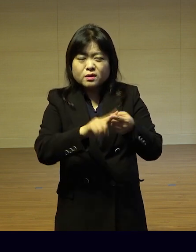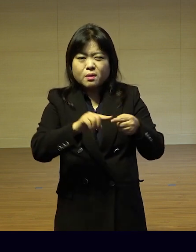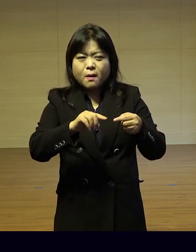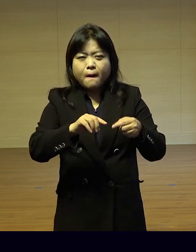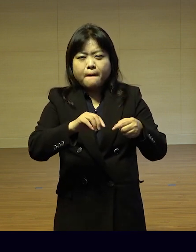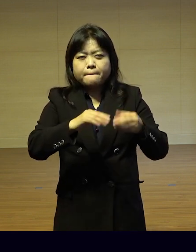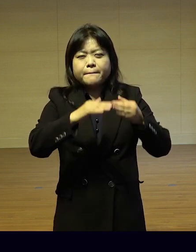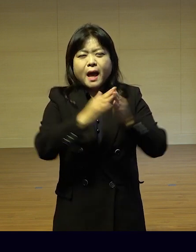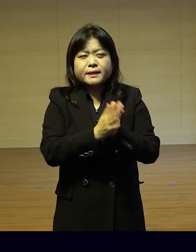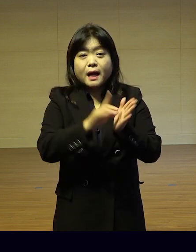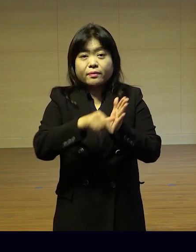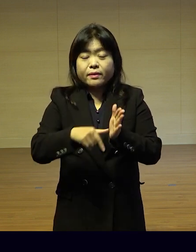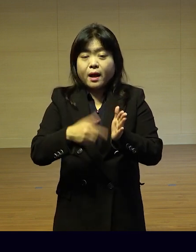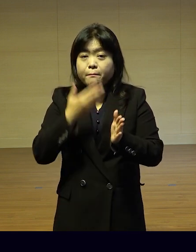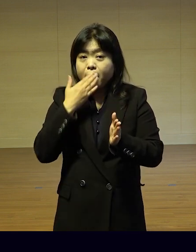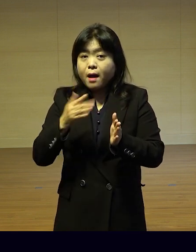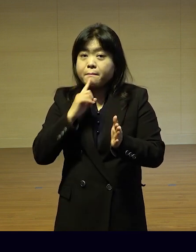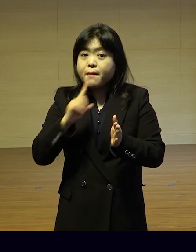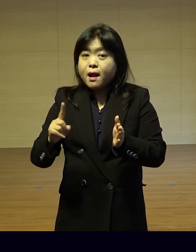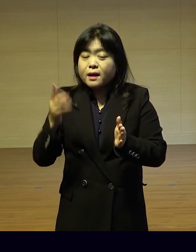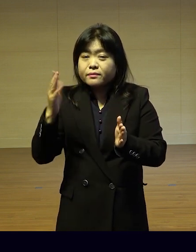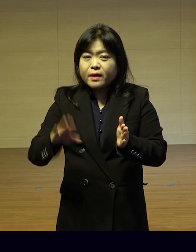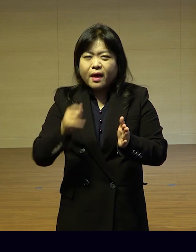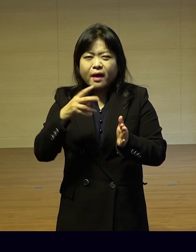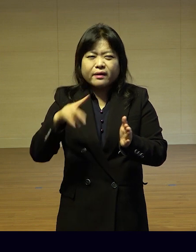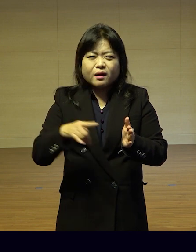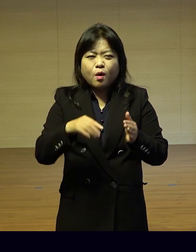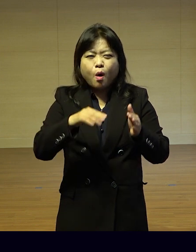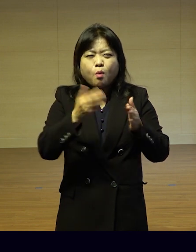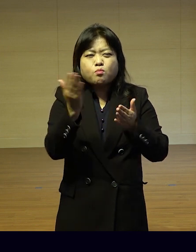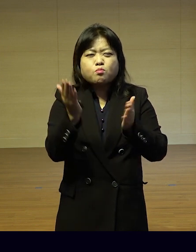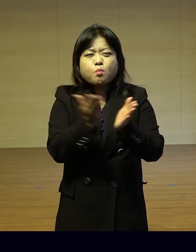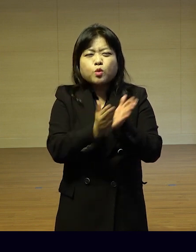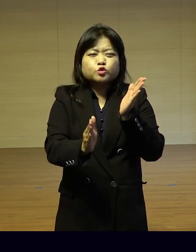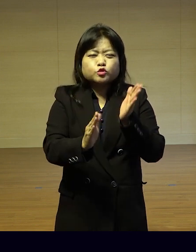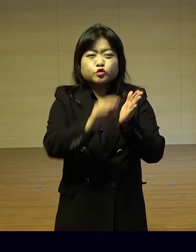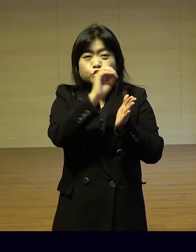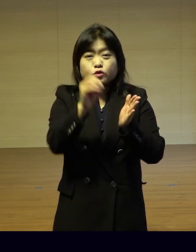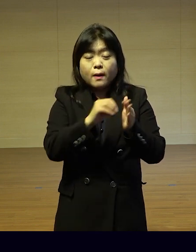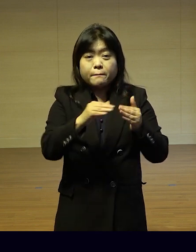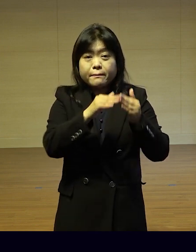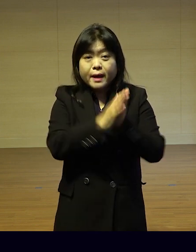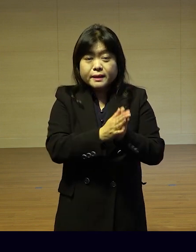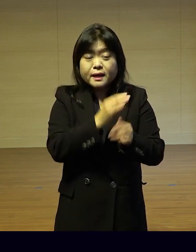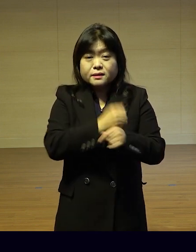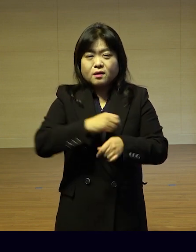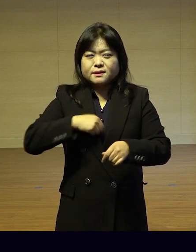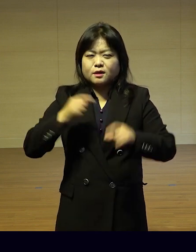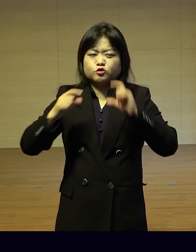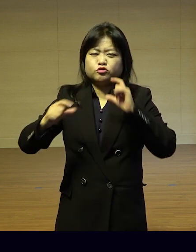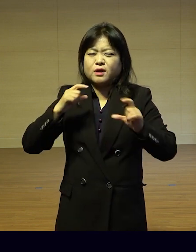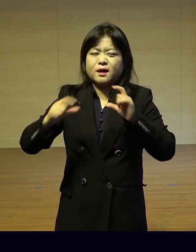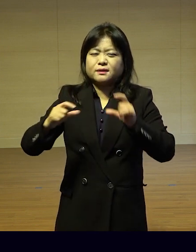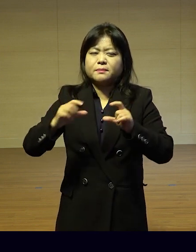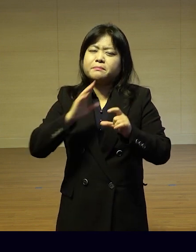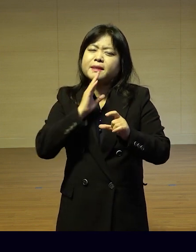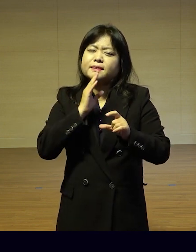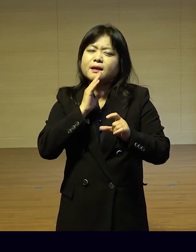주장하는데 헤겔이나 그 누구라도 이 모순율을 폐기함으로써 자신의 주장을 정당화할 수는